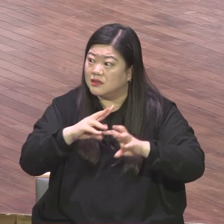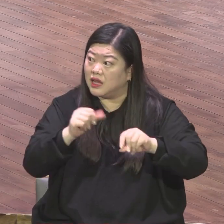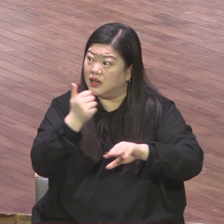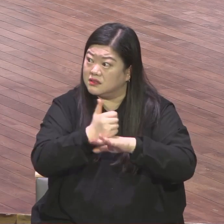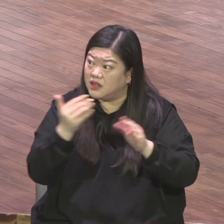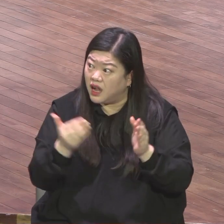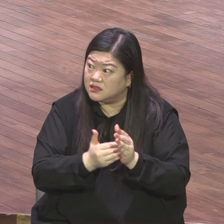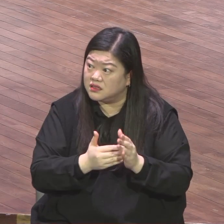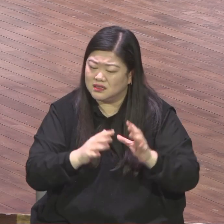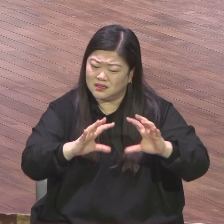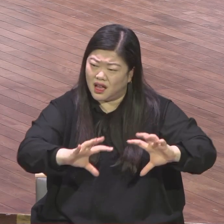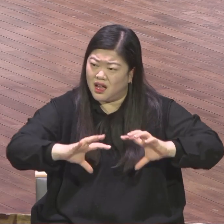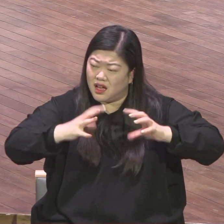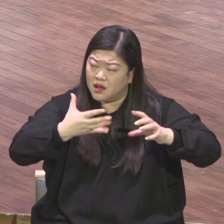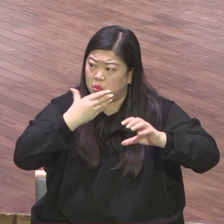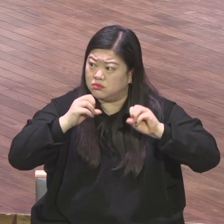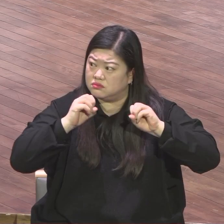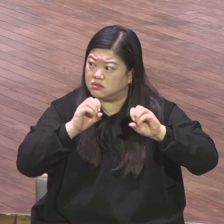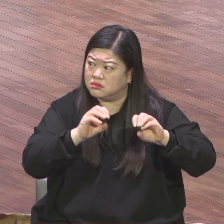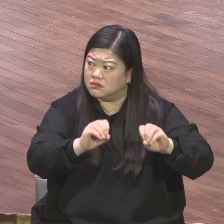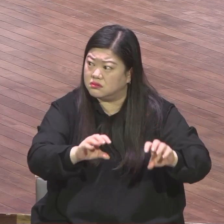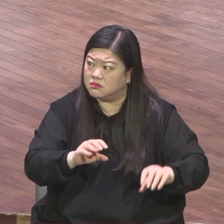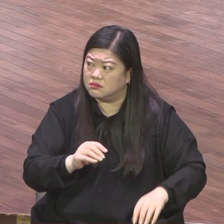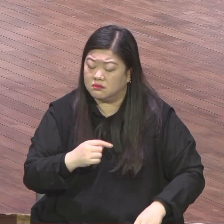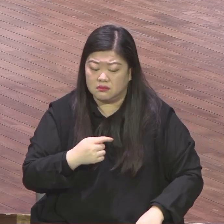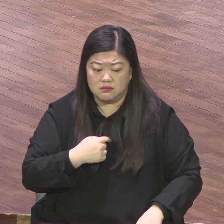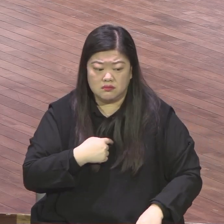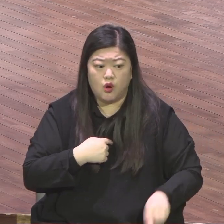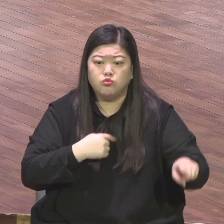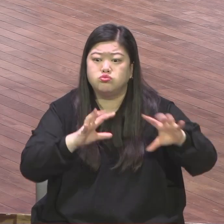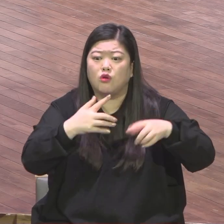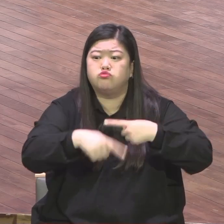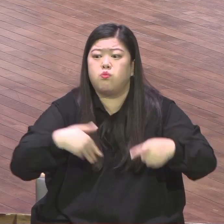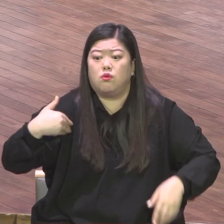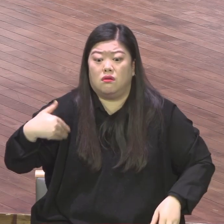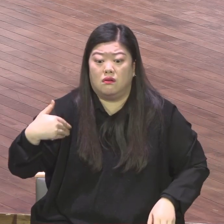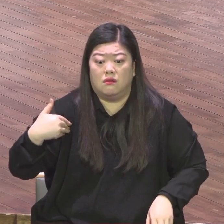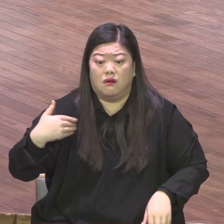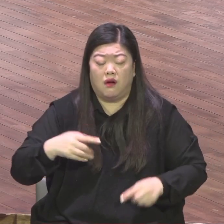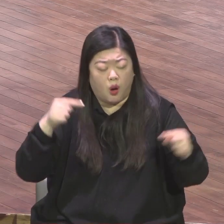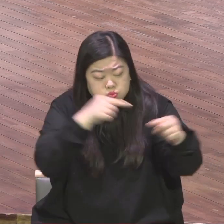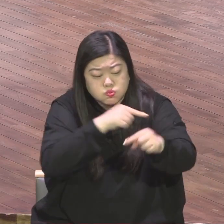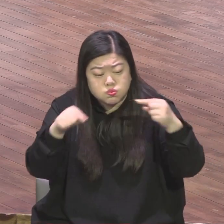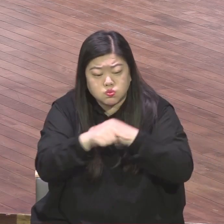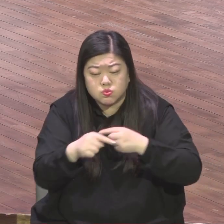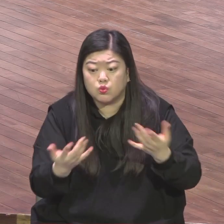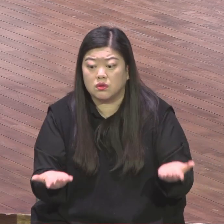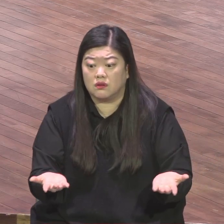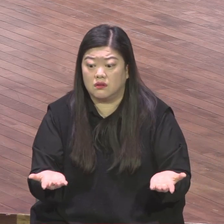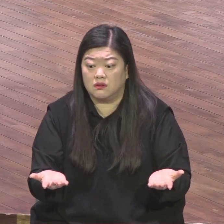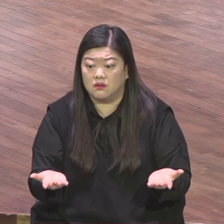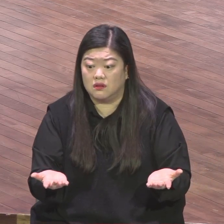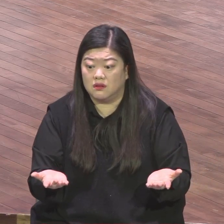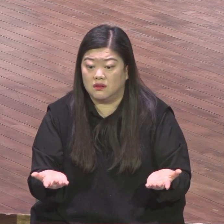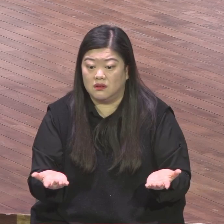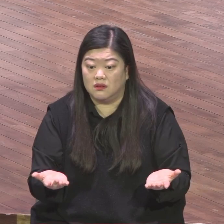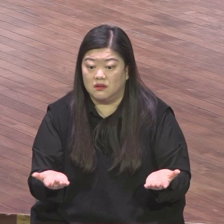못해요. 불가능합니다. 불가능해요. 누가 봐도 너나 할 것 없이